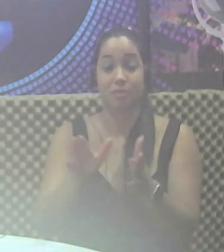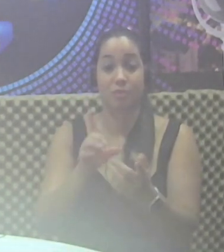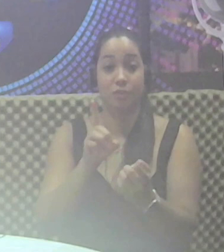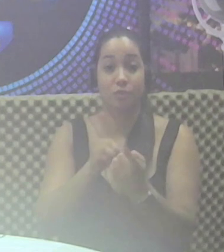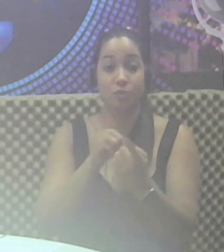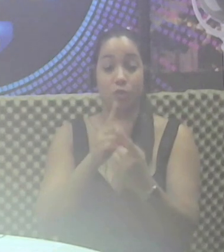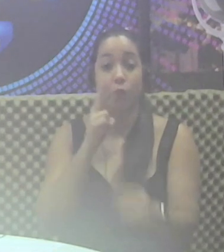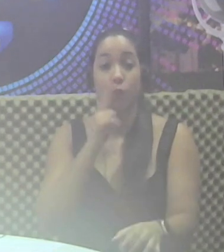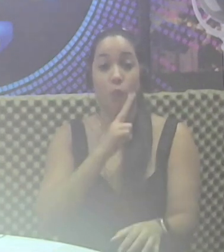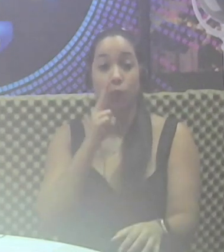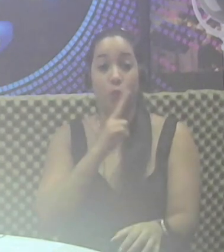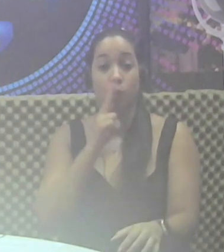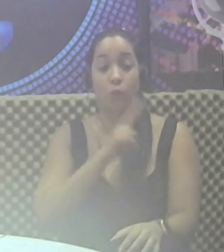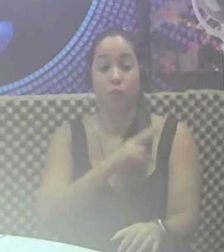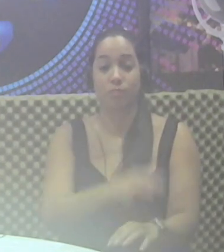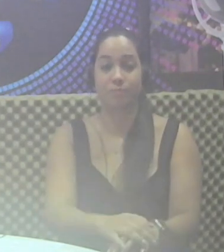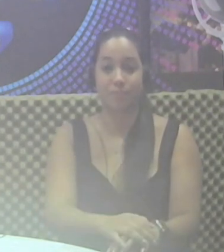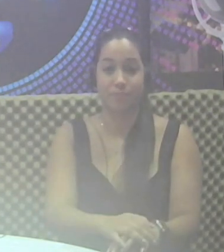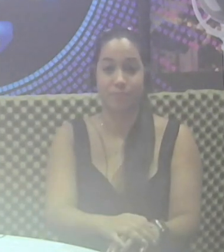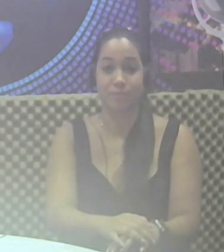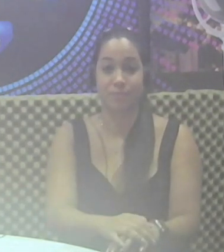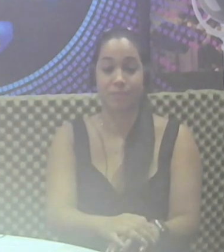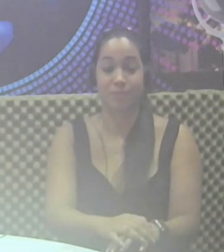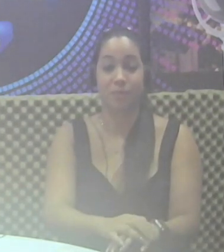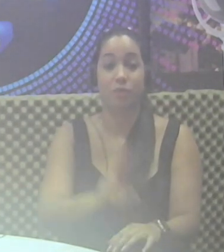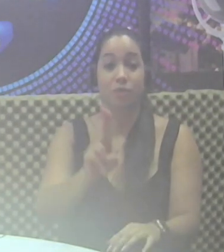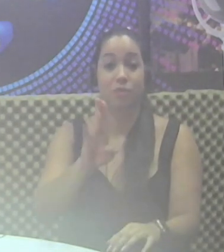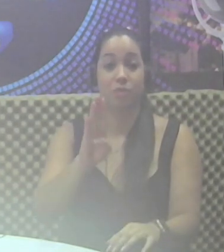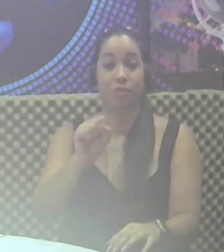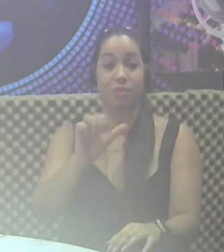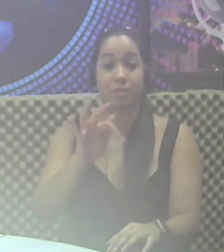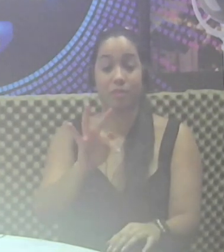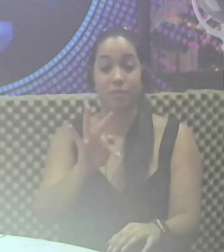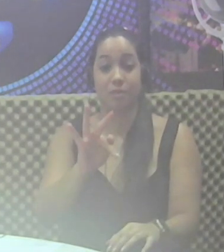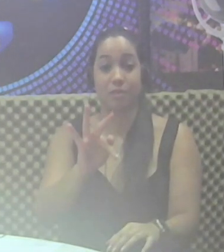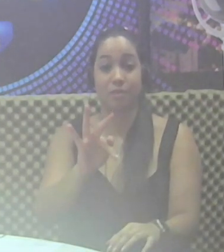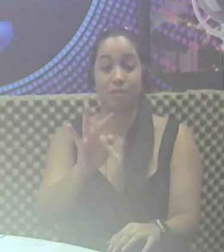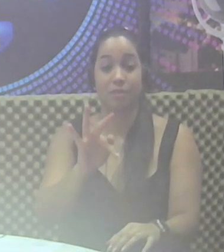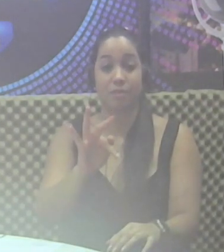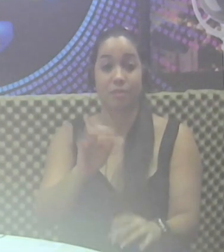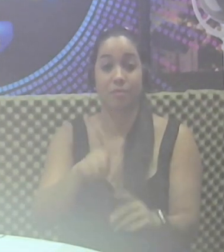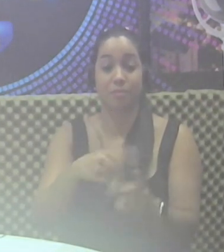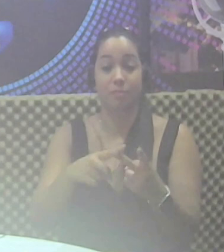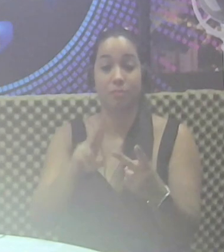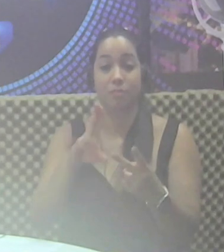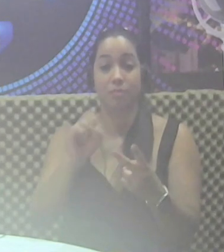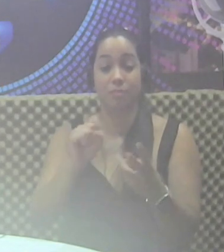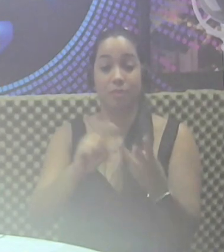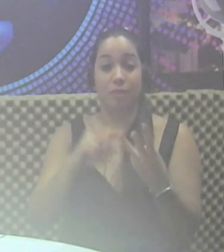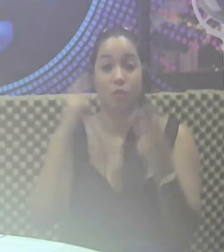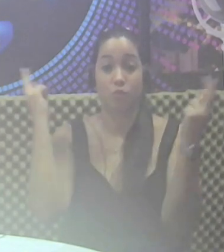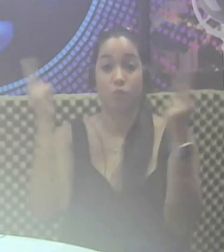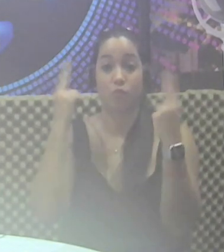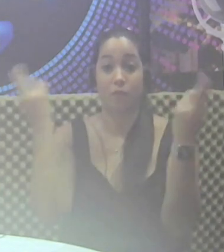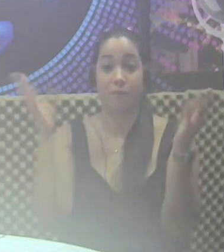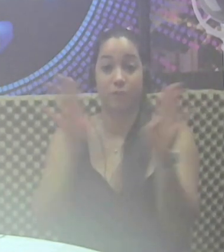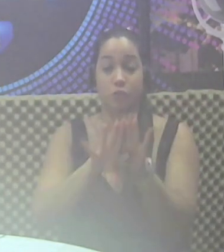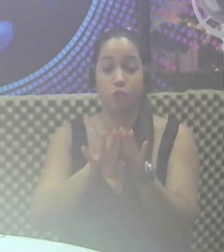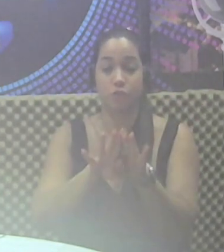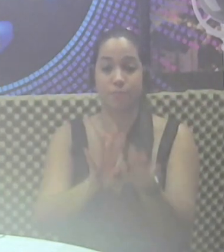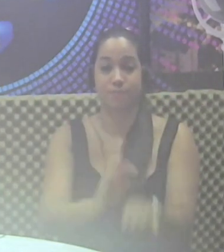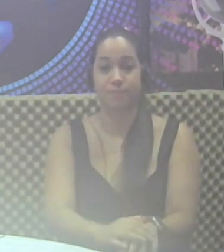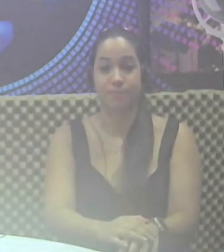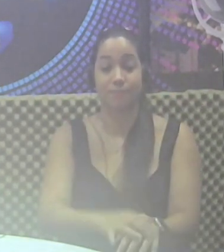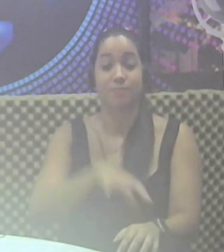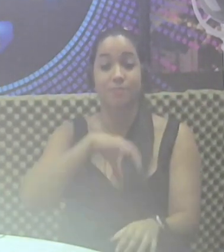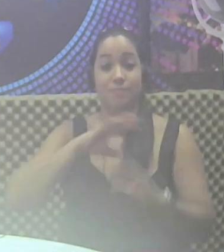de urgência e emergência, enquanto as UBSFs, UBSs e ambulatórios estarão fechados. Os